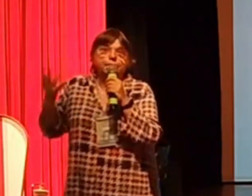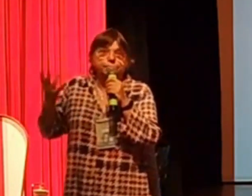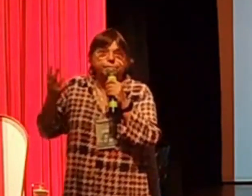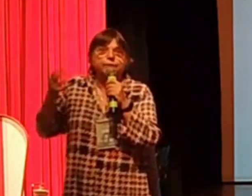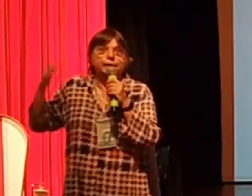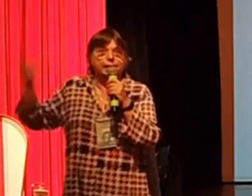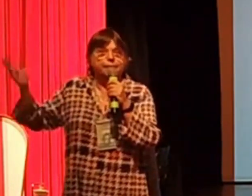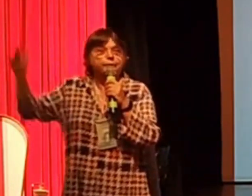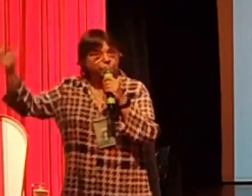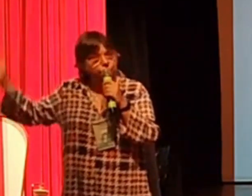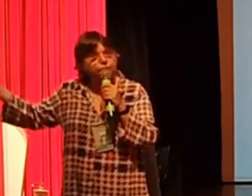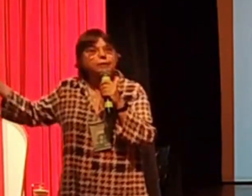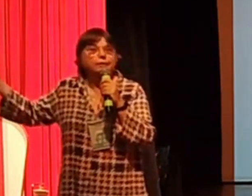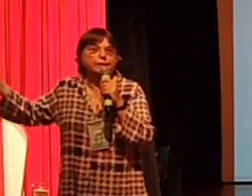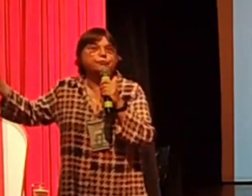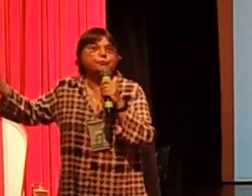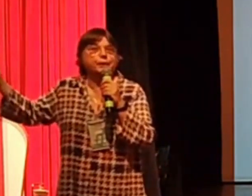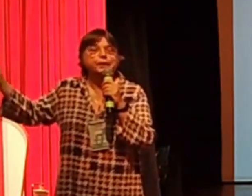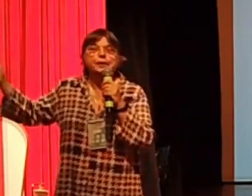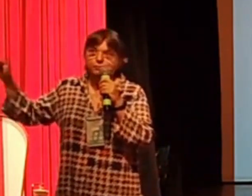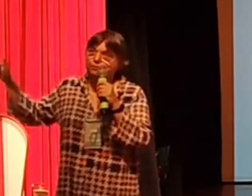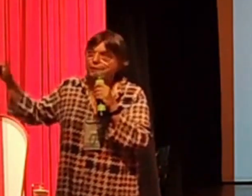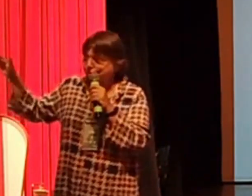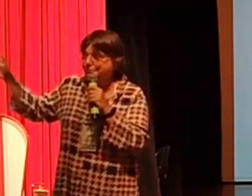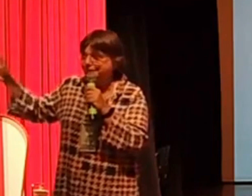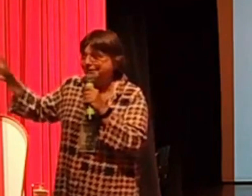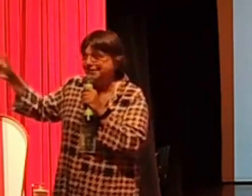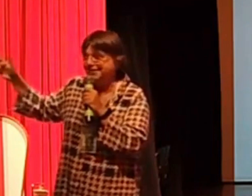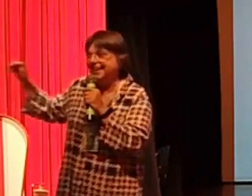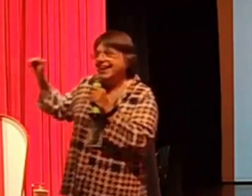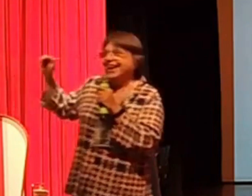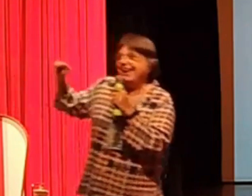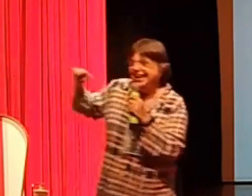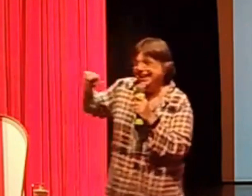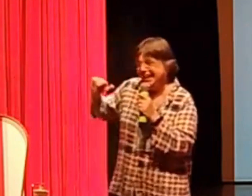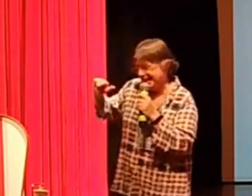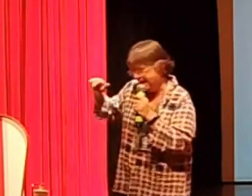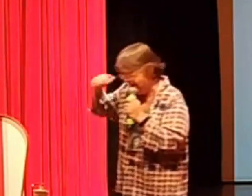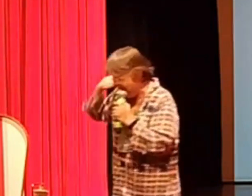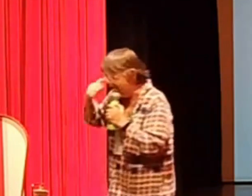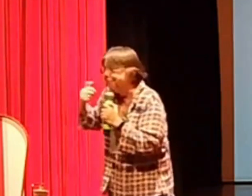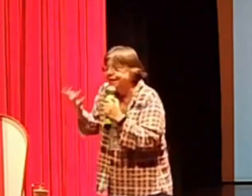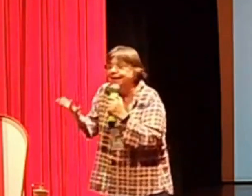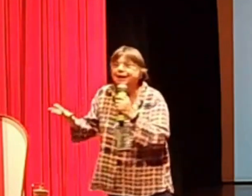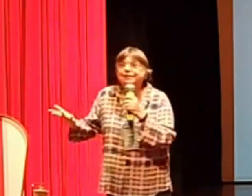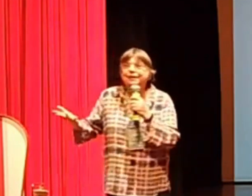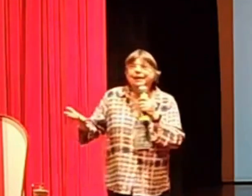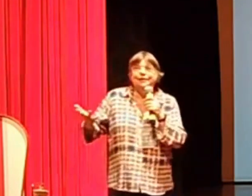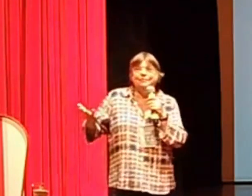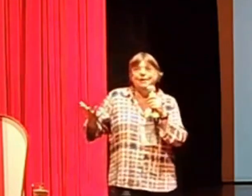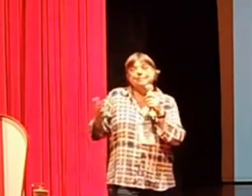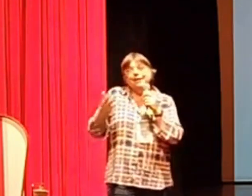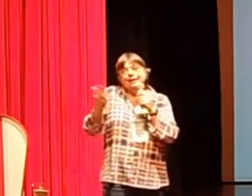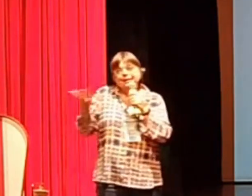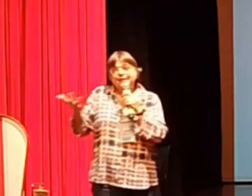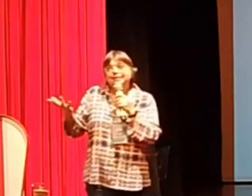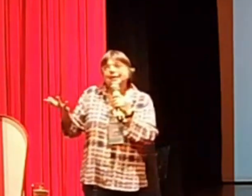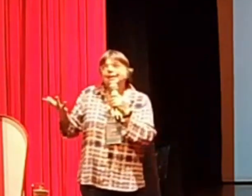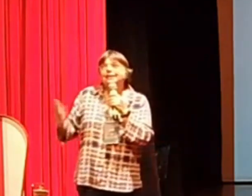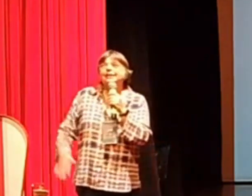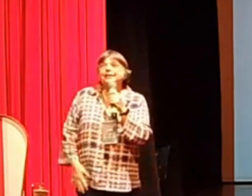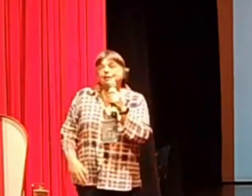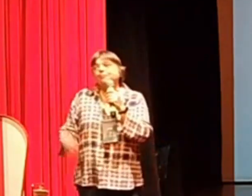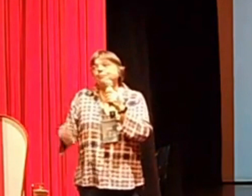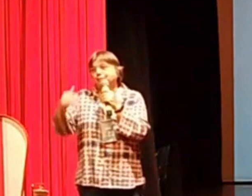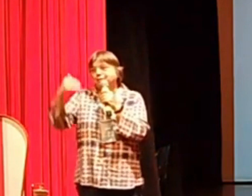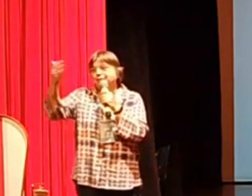pega o telefone, naquela época já tinha telefone, fixo, mas tinha. E falava, né, com a minha mãe,